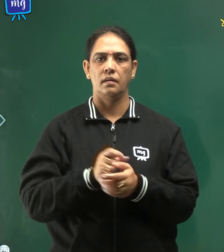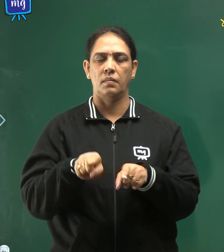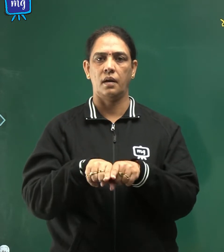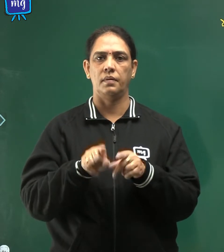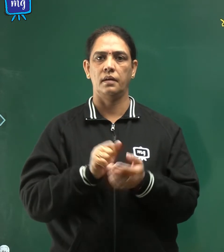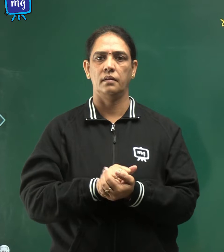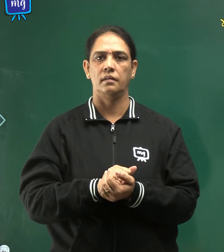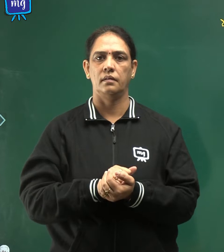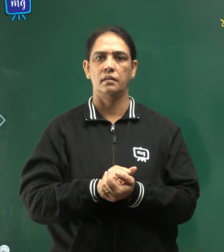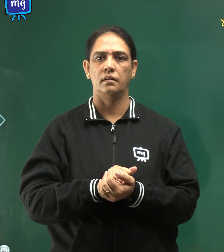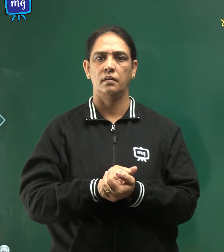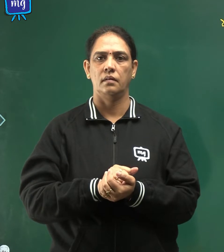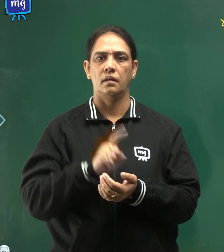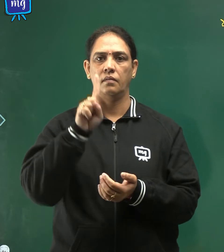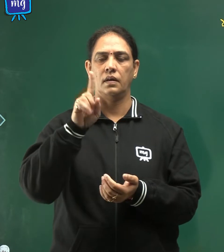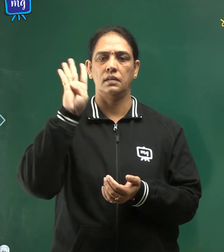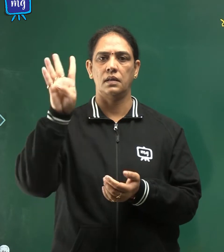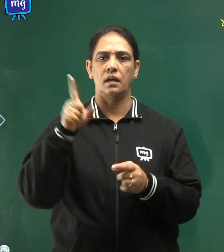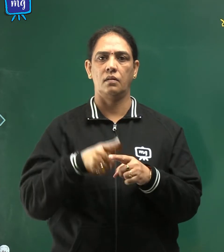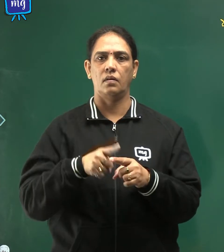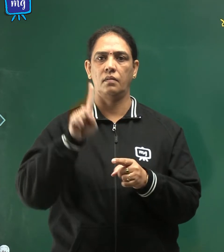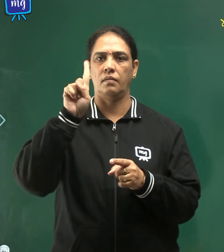बराबर 14 गुणा 14